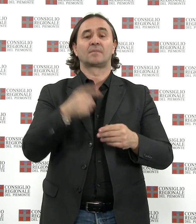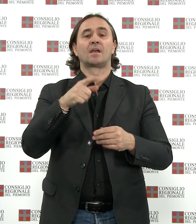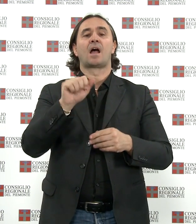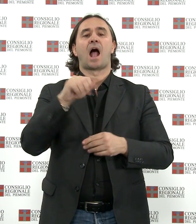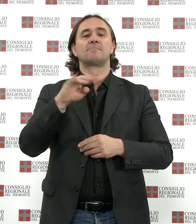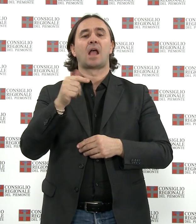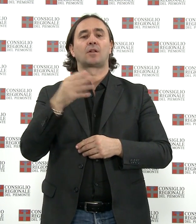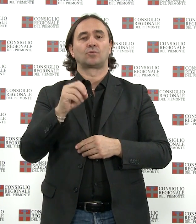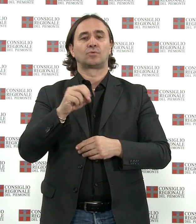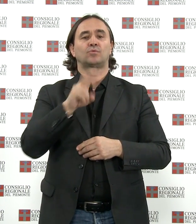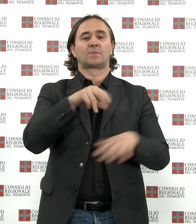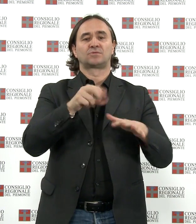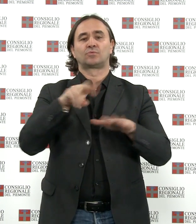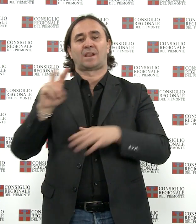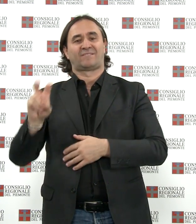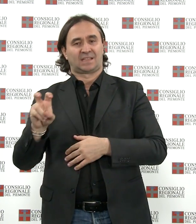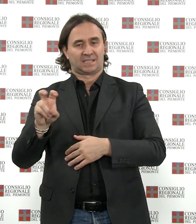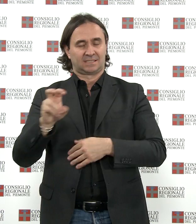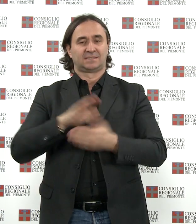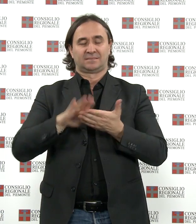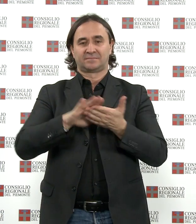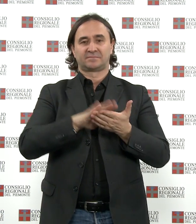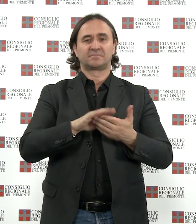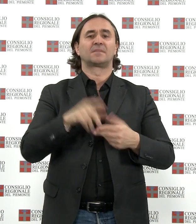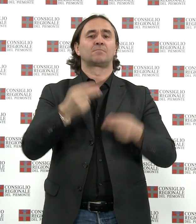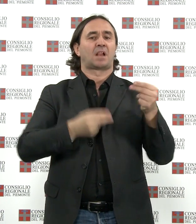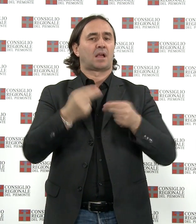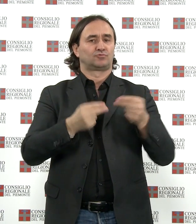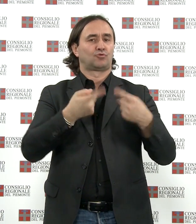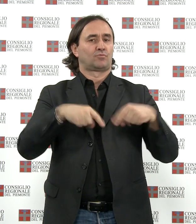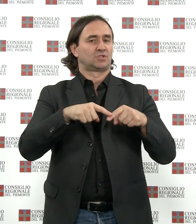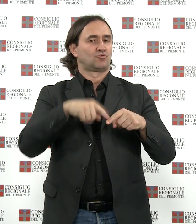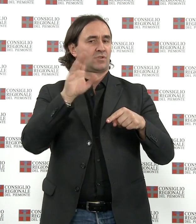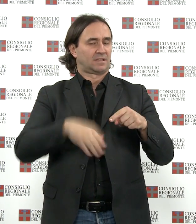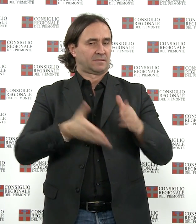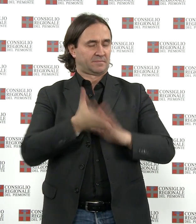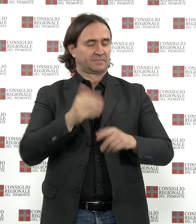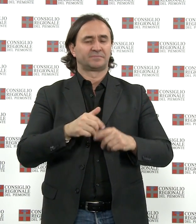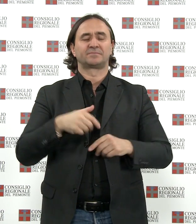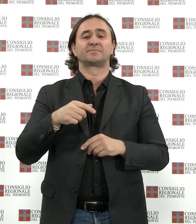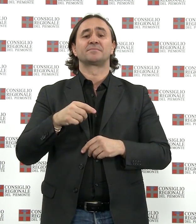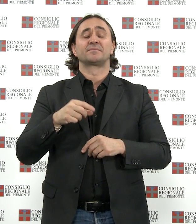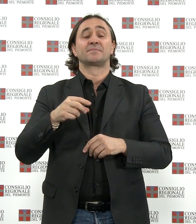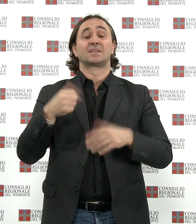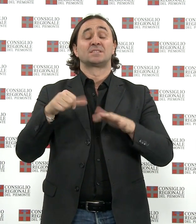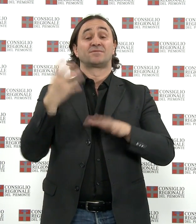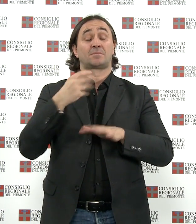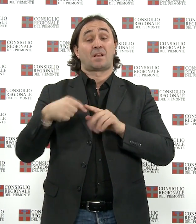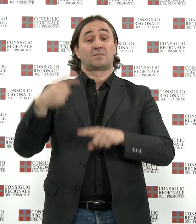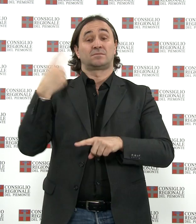al via l'esame in commissione. Nella seduta del 16 febbraio l'Assemblea regionale ha ricordato Corrado Calzolaro,